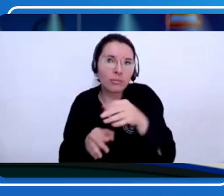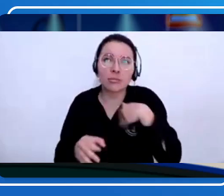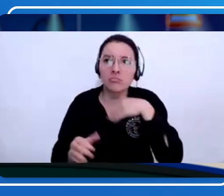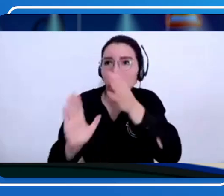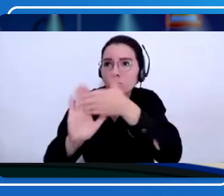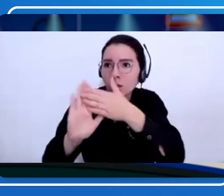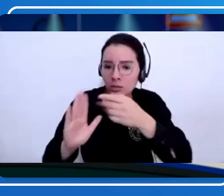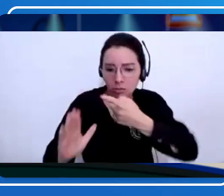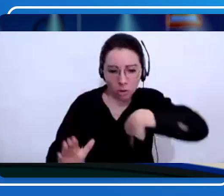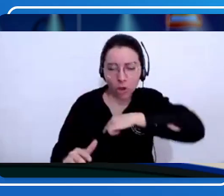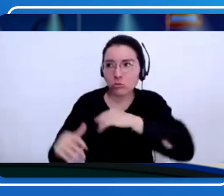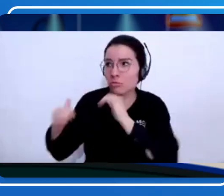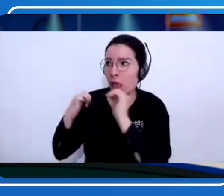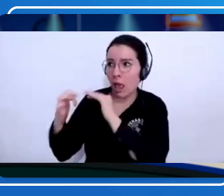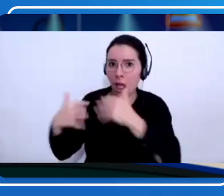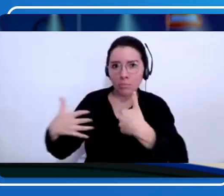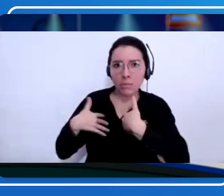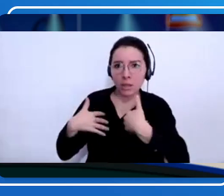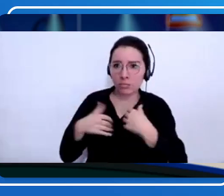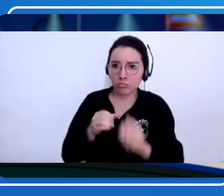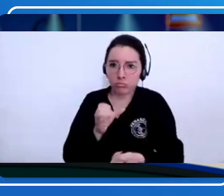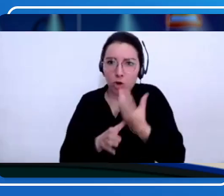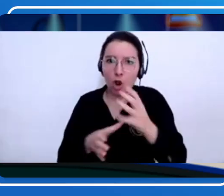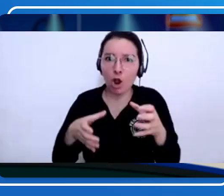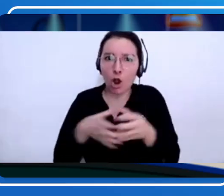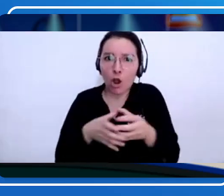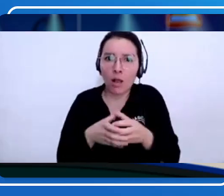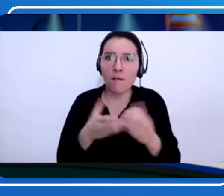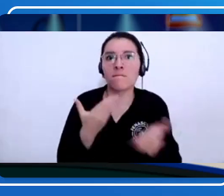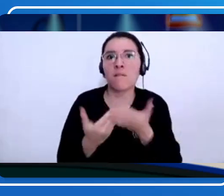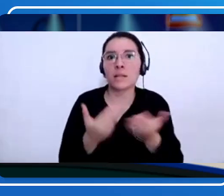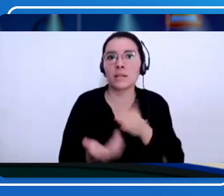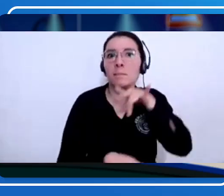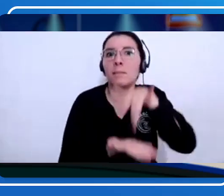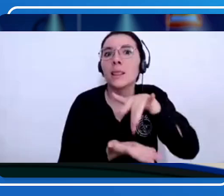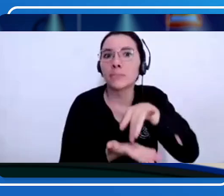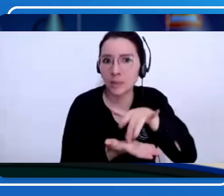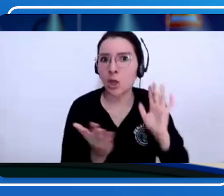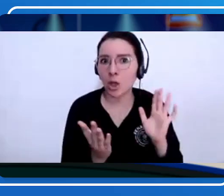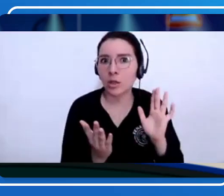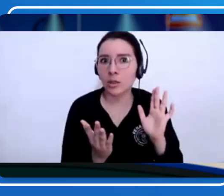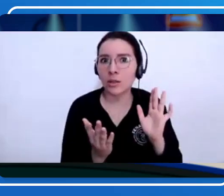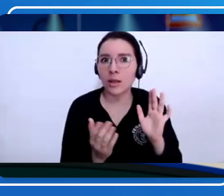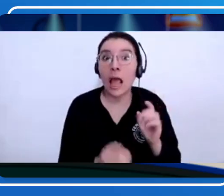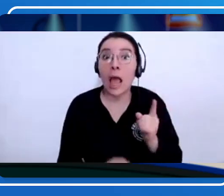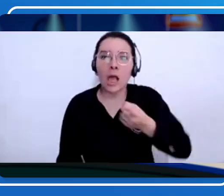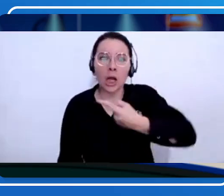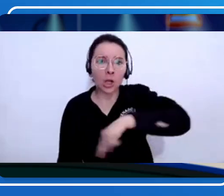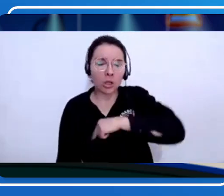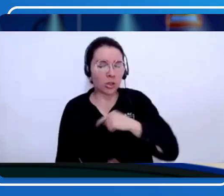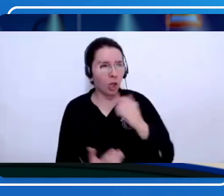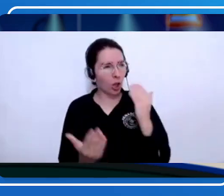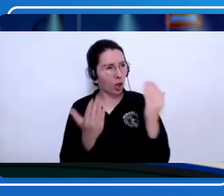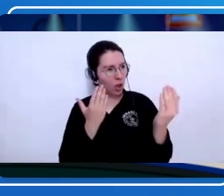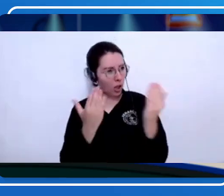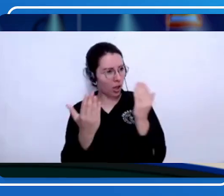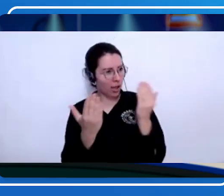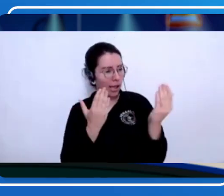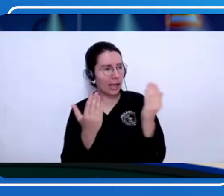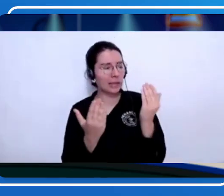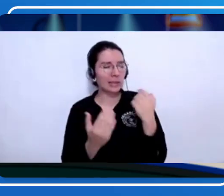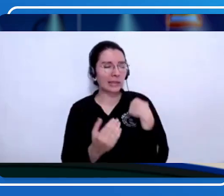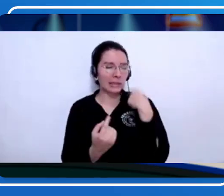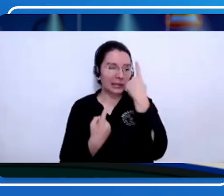ha fortalecido la participación de las víctimas. Entonces, ¿qué buscábamos nosotros?